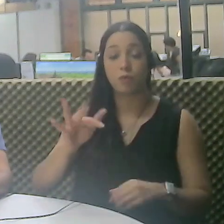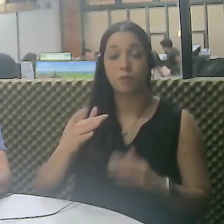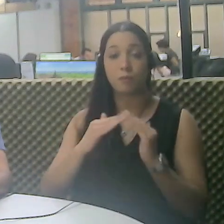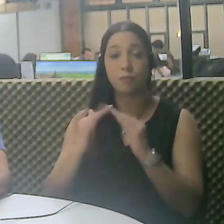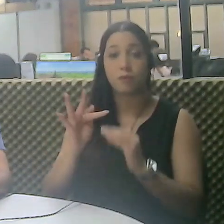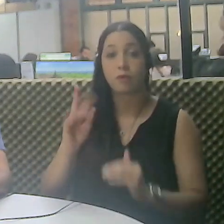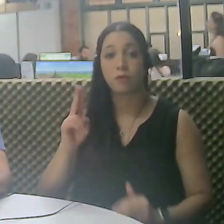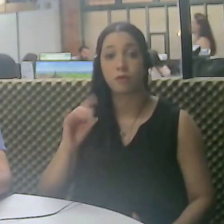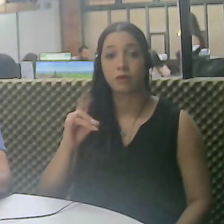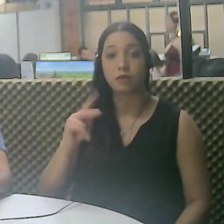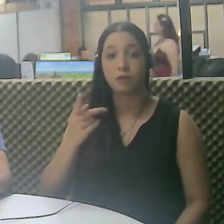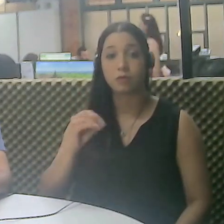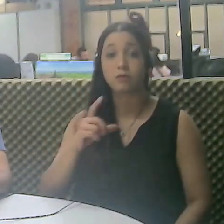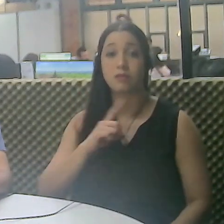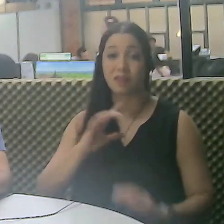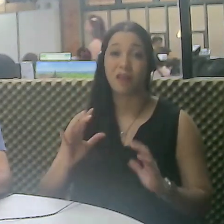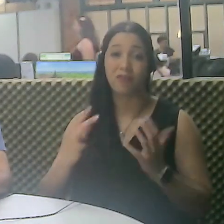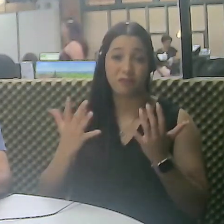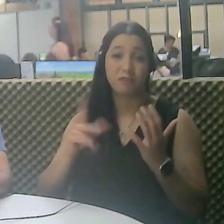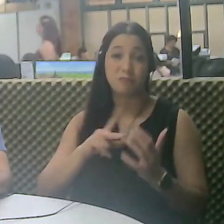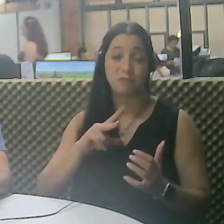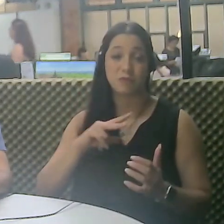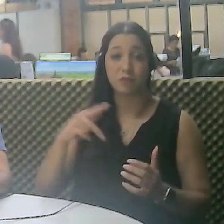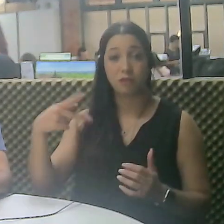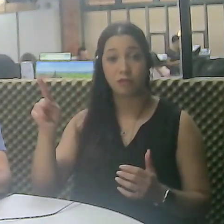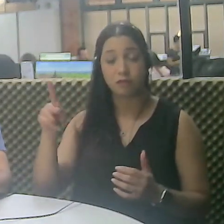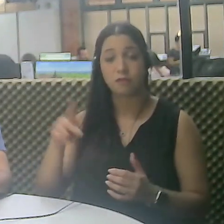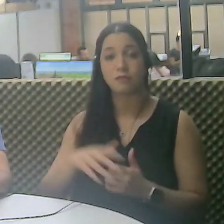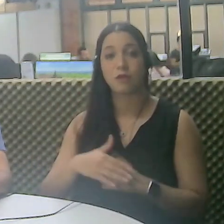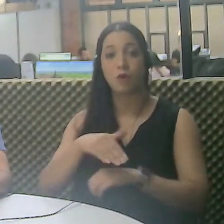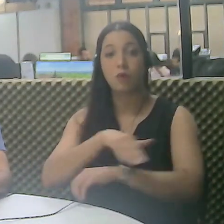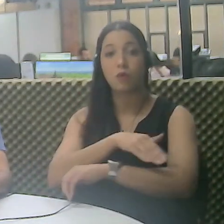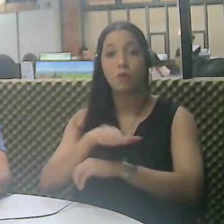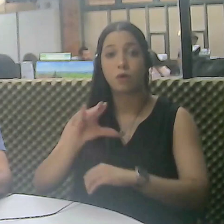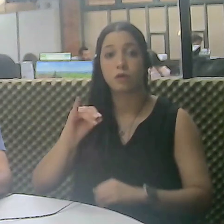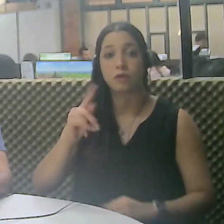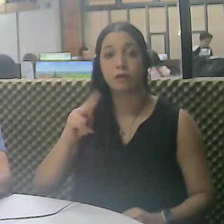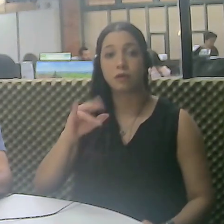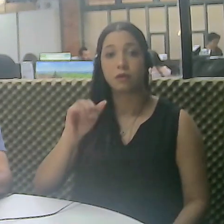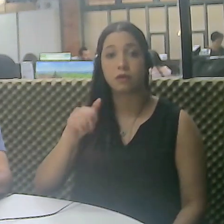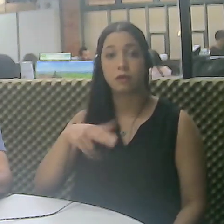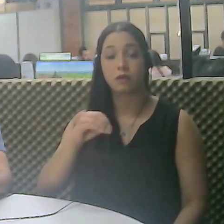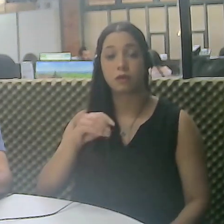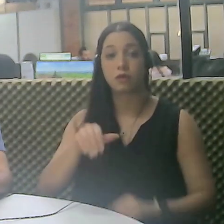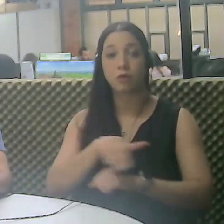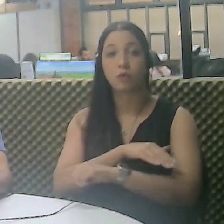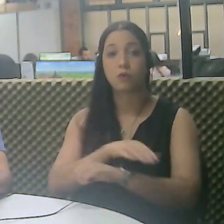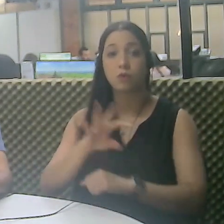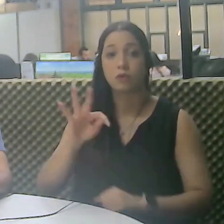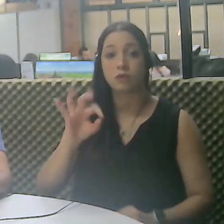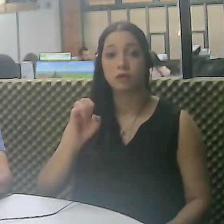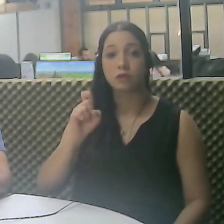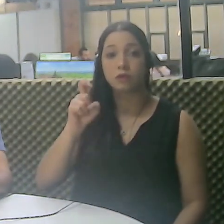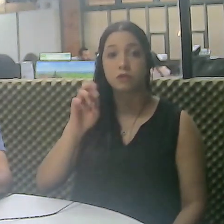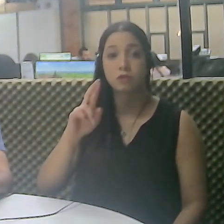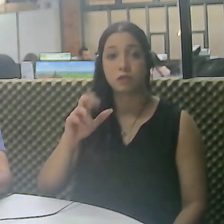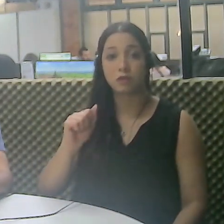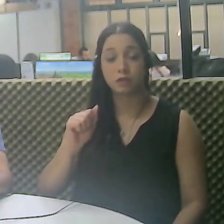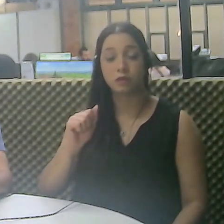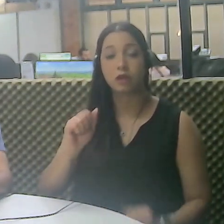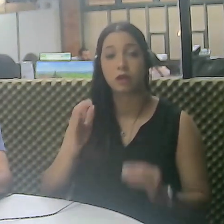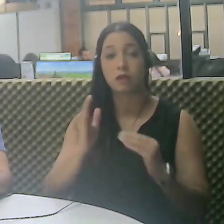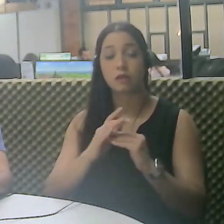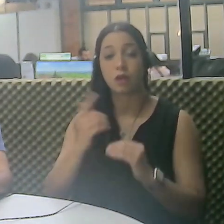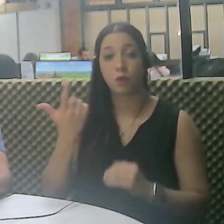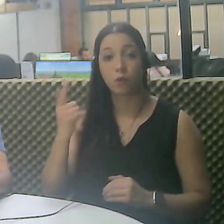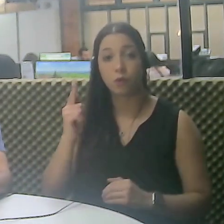de evento por terceiros. A interdição acontecerá na rua Cipriano Del Fávero, entre as ruas Teixeira Santana e Goiás,